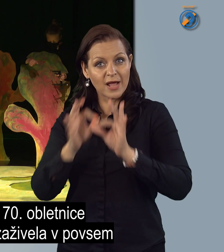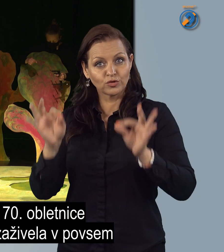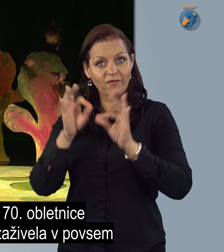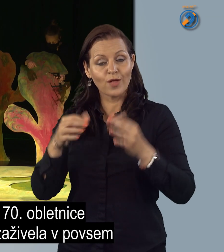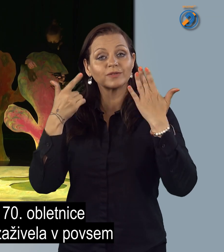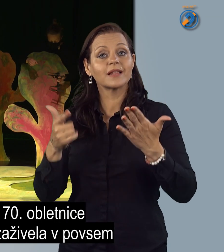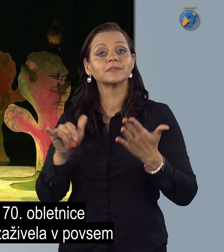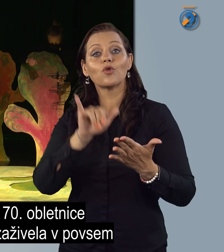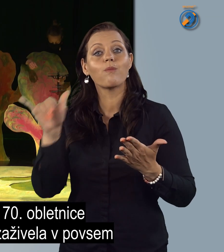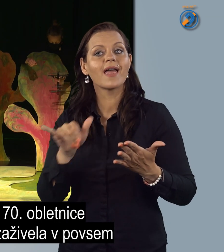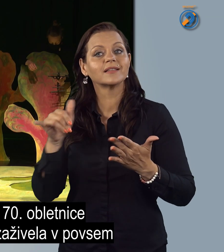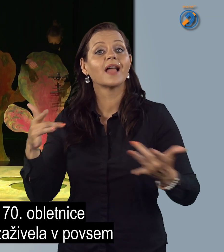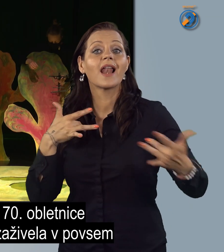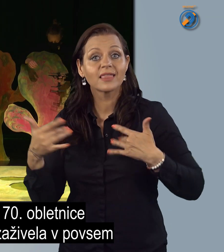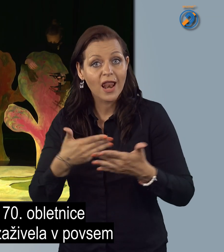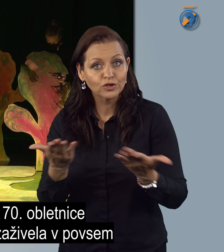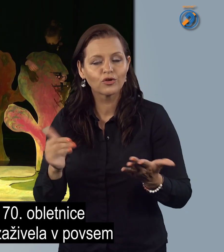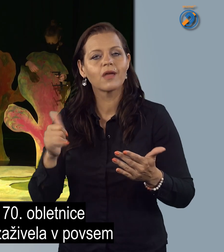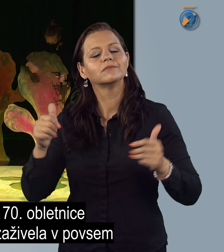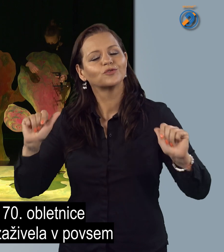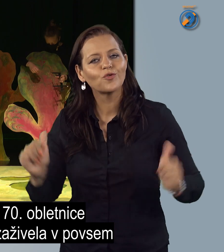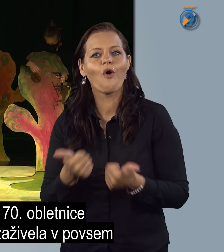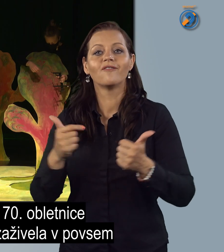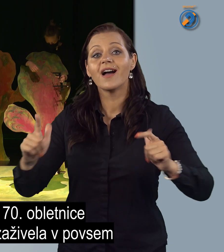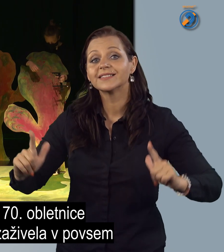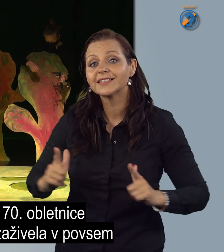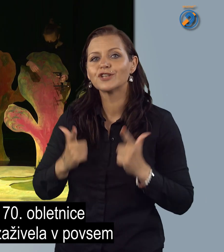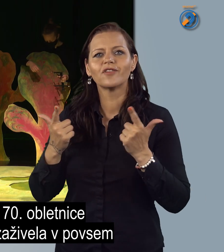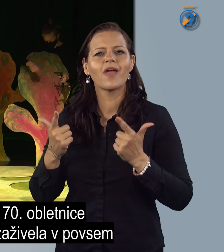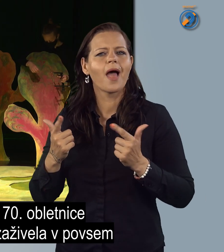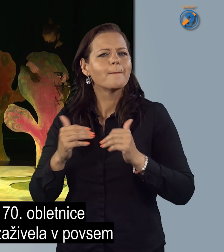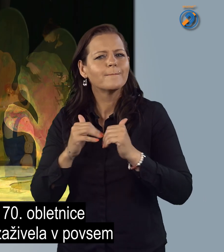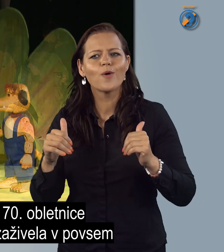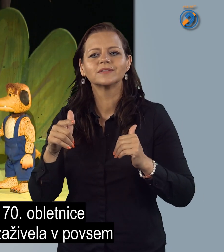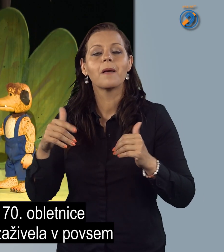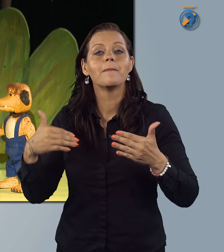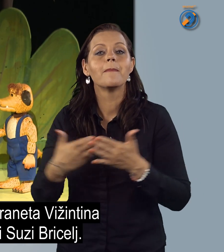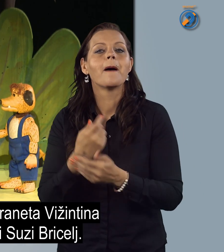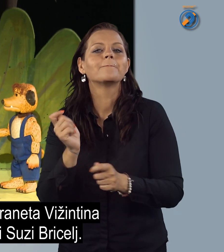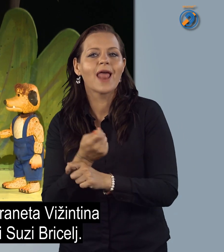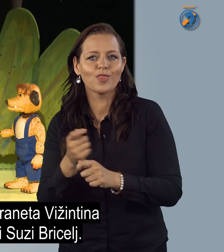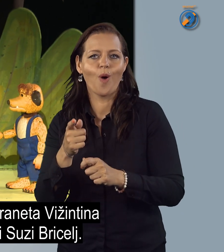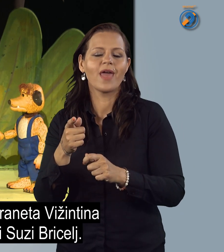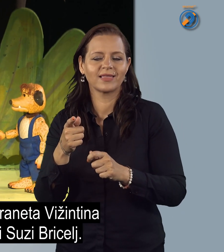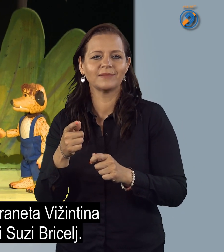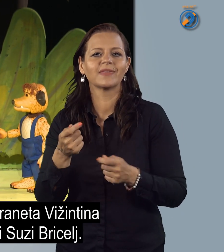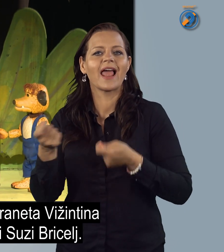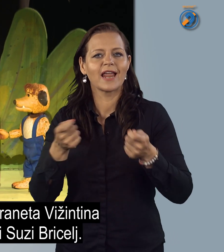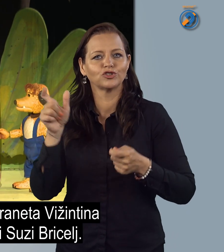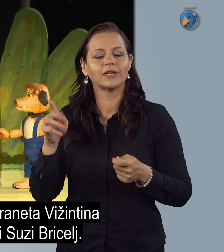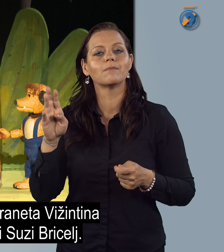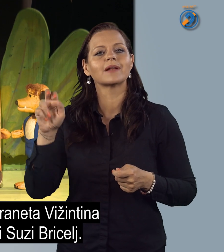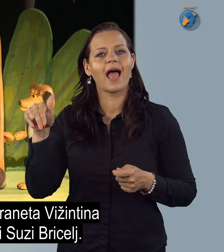Ob praznovanju 70. obletnice gledališča je znova zaživela v povsem prenovljeni režiji Braneta